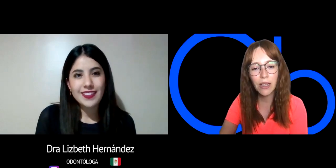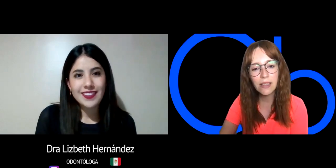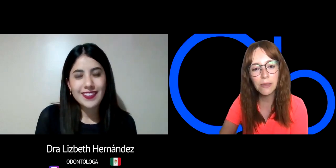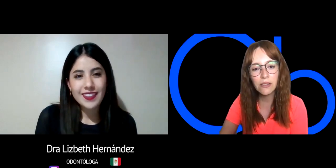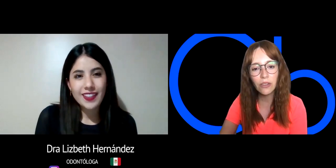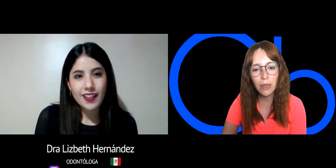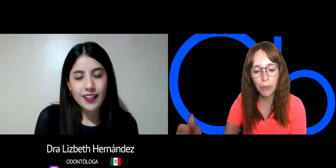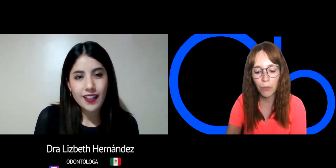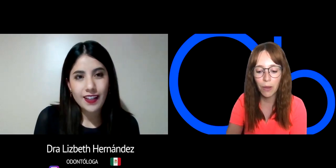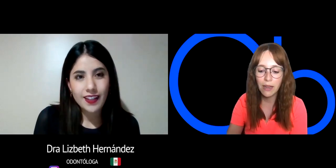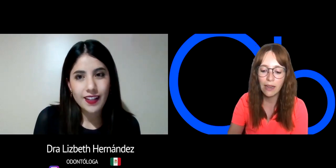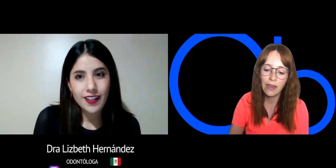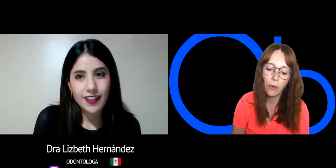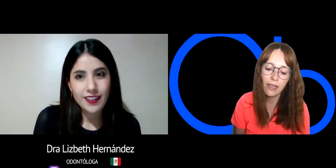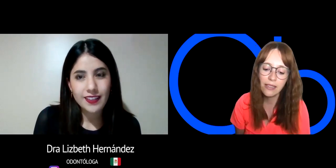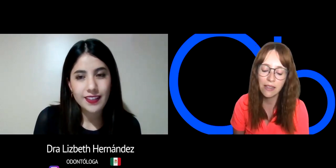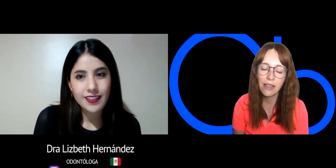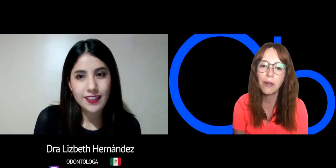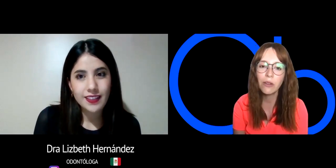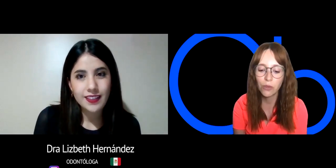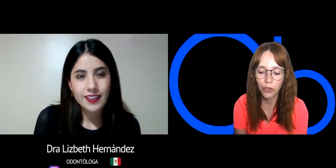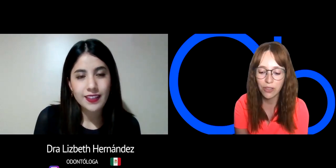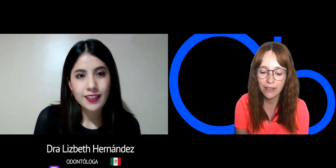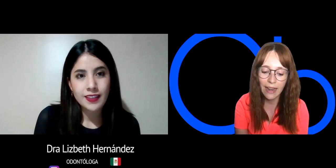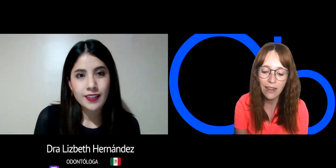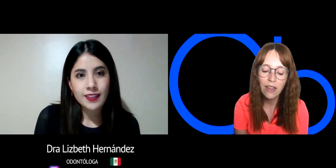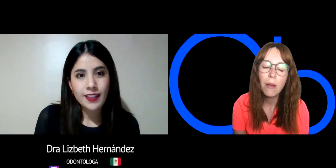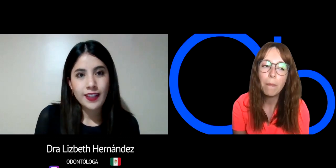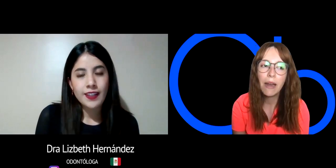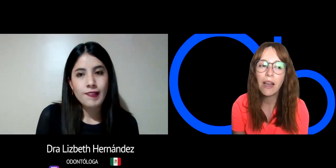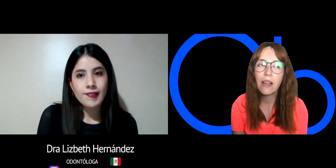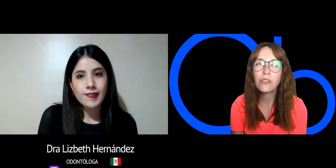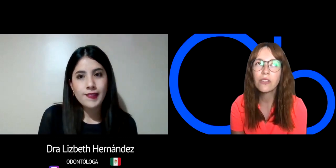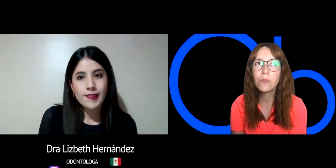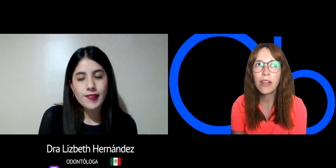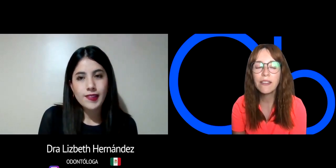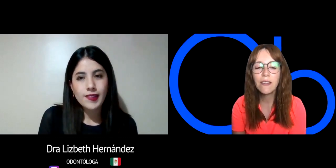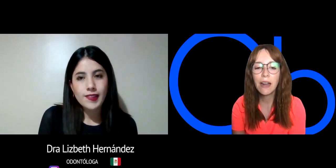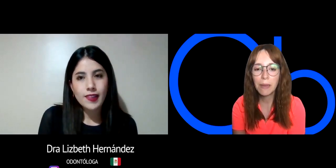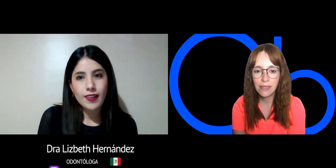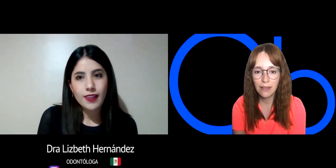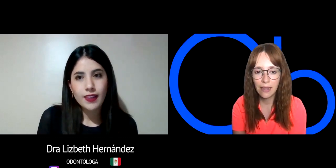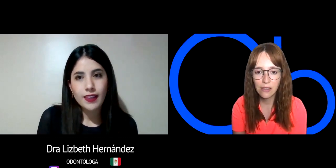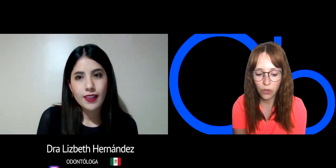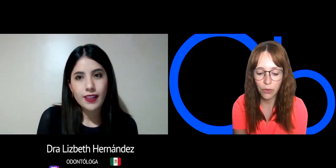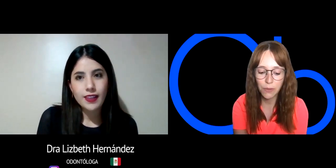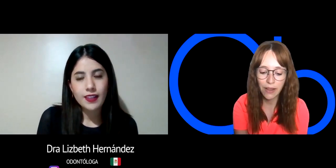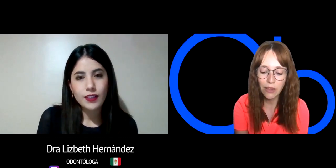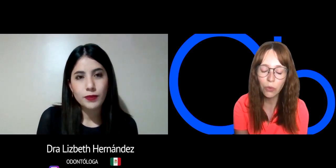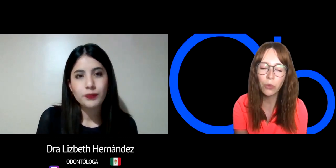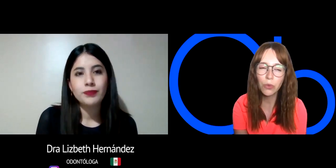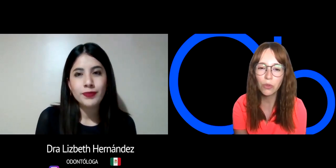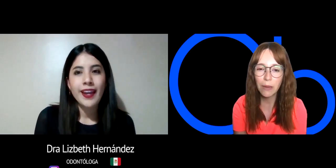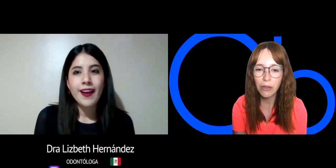las pocas que he visto que promueven el lenguaje de señas para el consultorio dental, para nosotros poder atender a pacientes sordos,